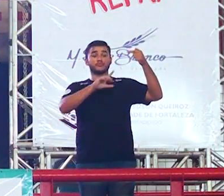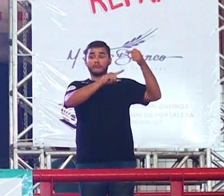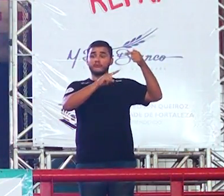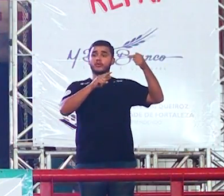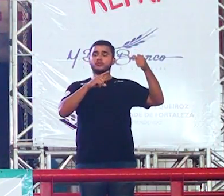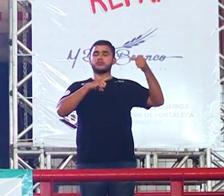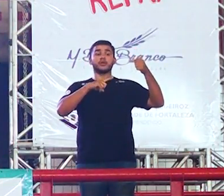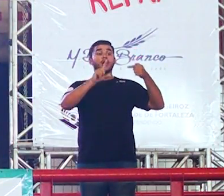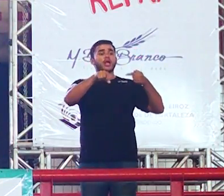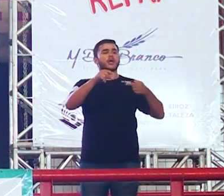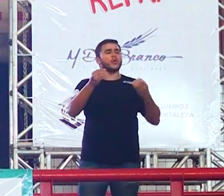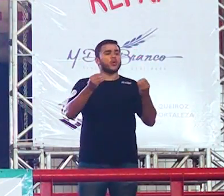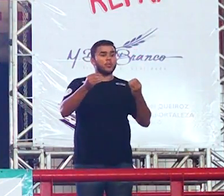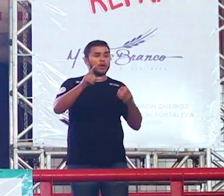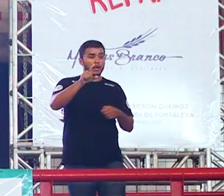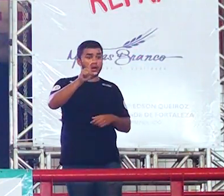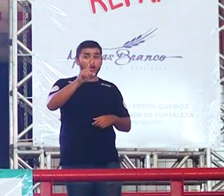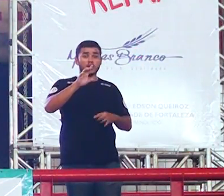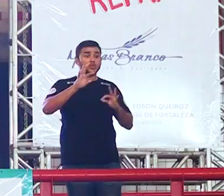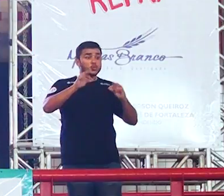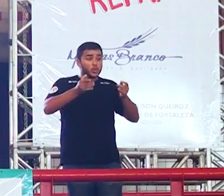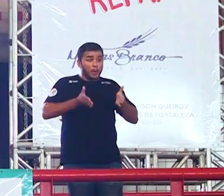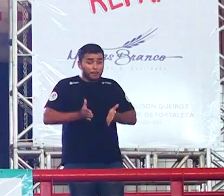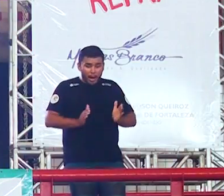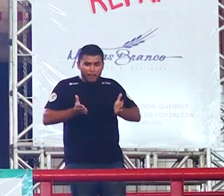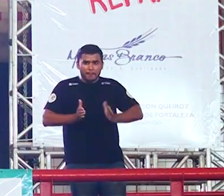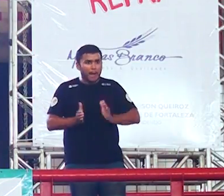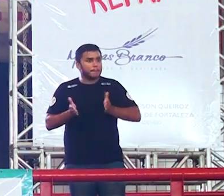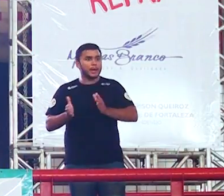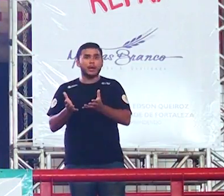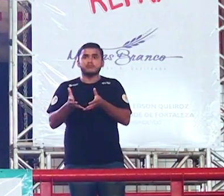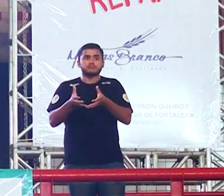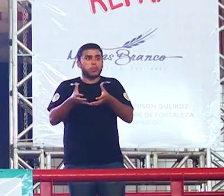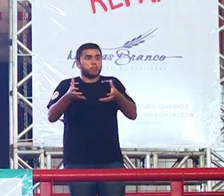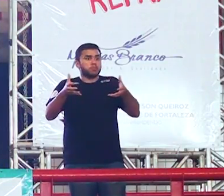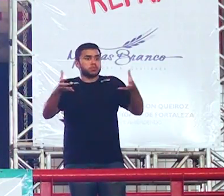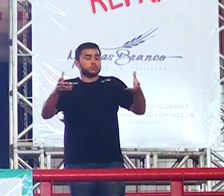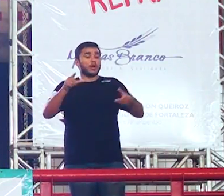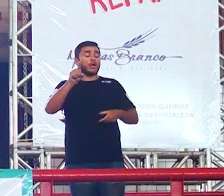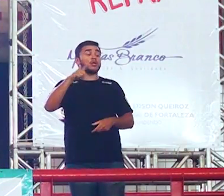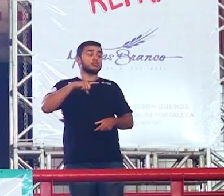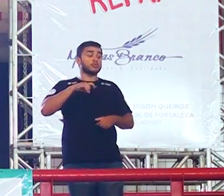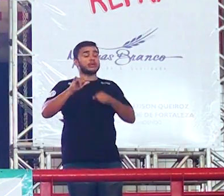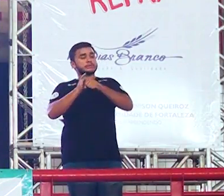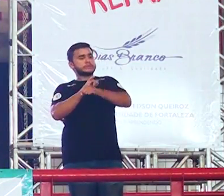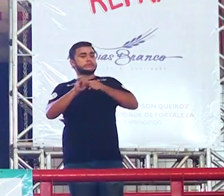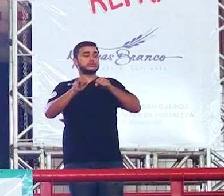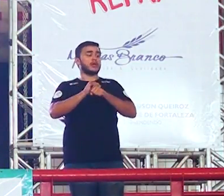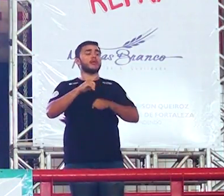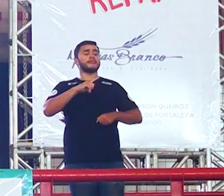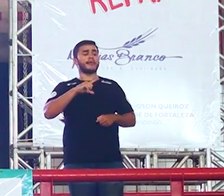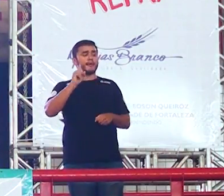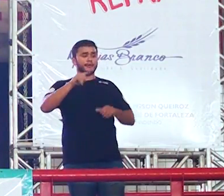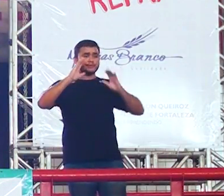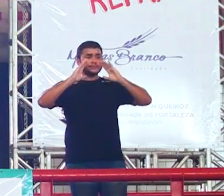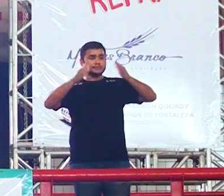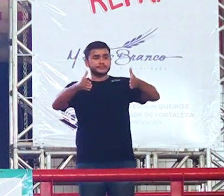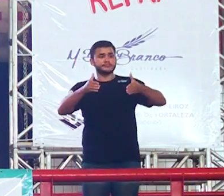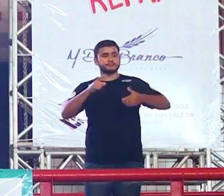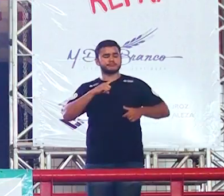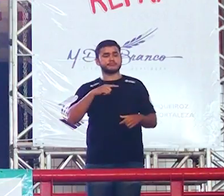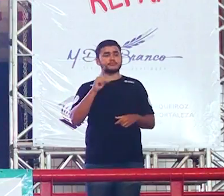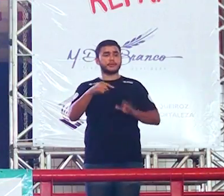de controle da natalidade têm sido usados pela população. Um desses métodos está ilustrado